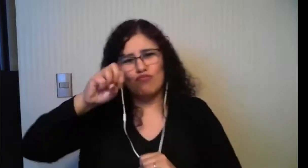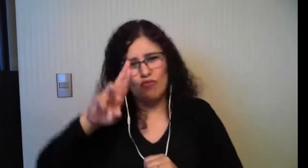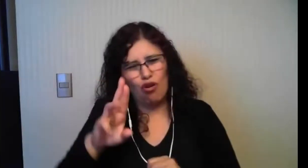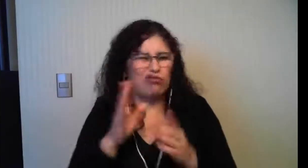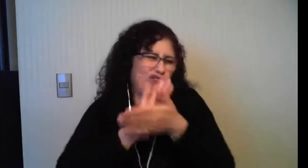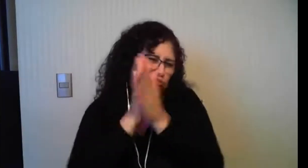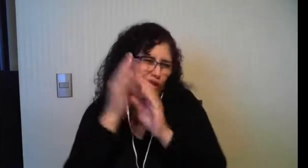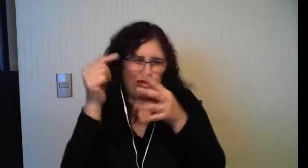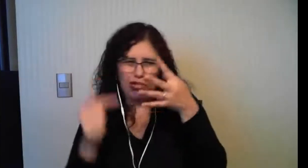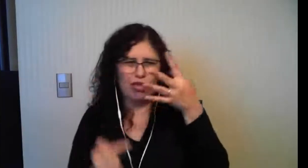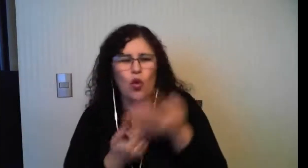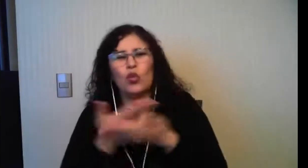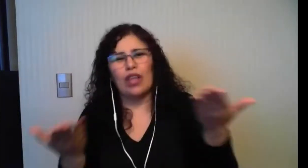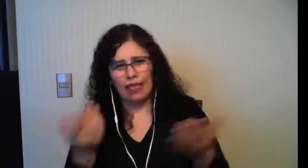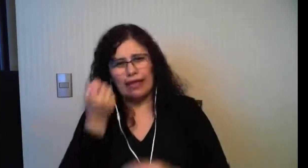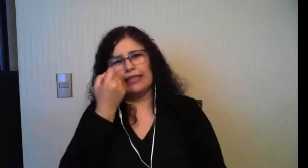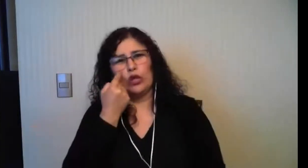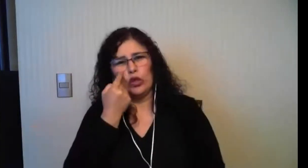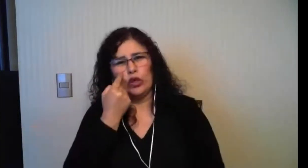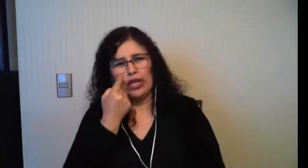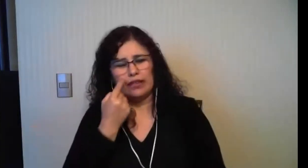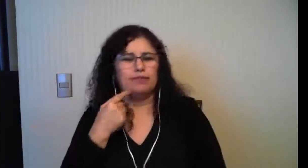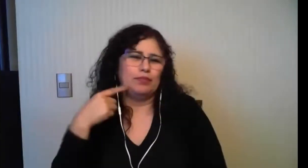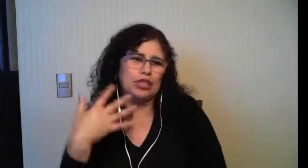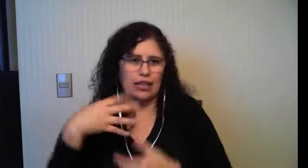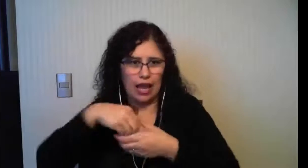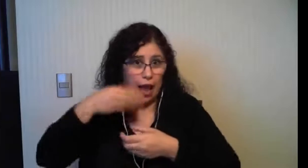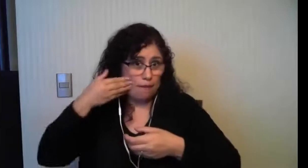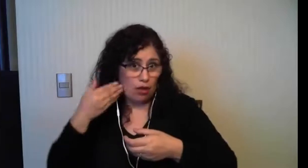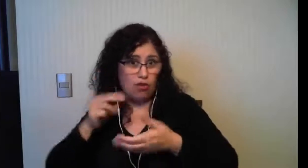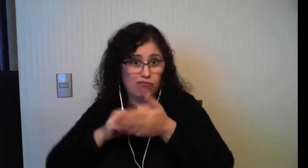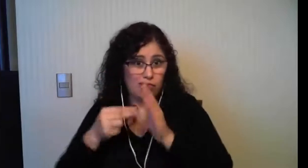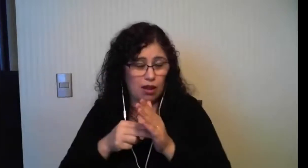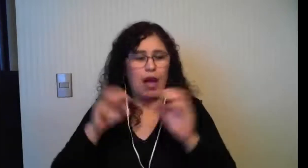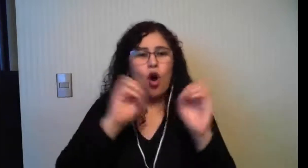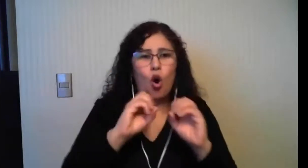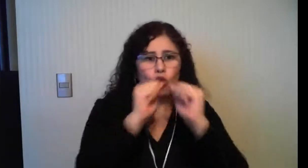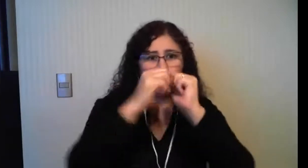todo tipo de afecciones que afectan a la médula espinal o al sistema nervioso